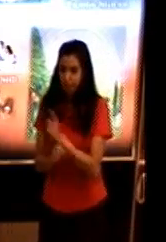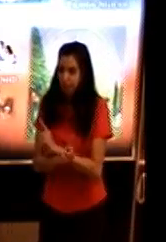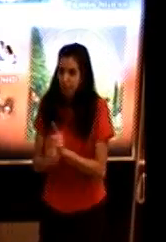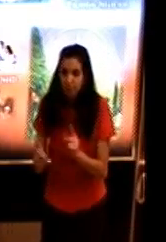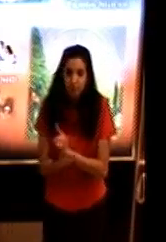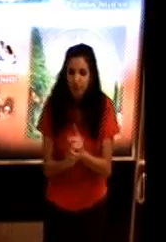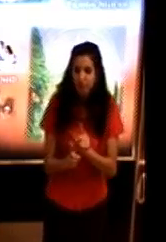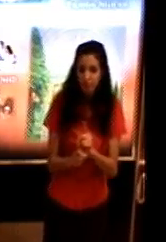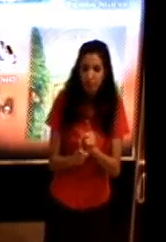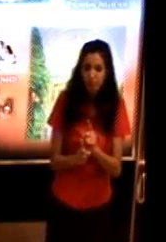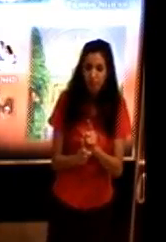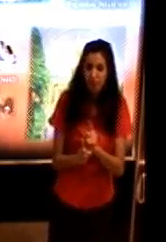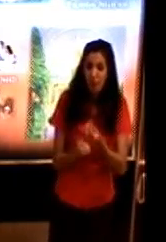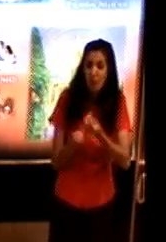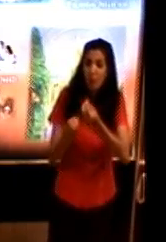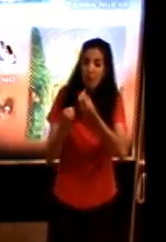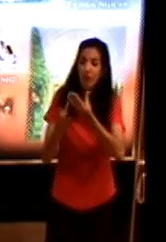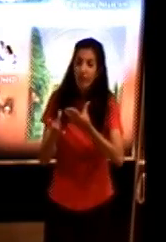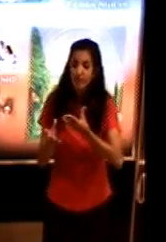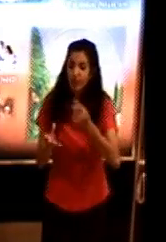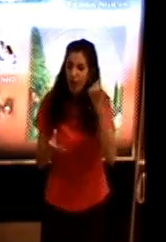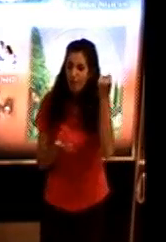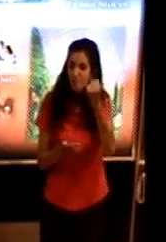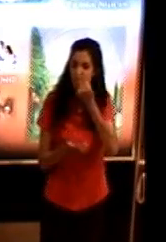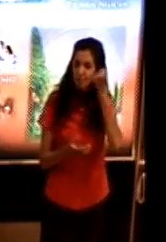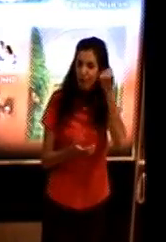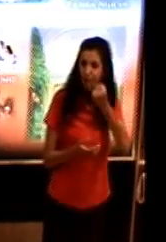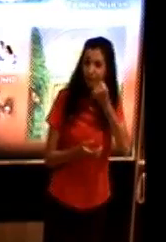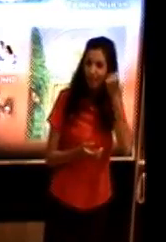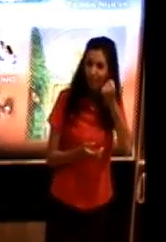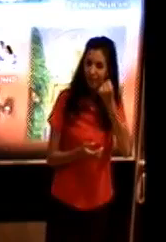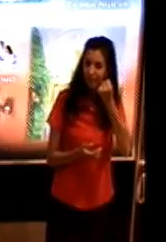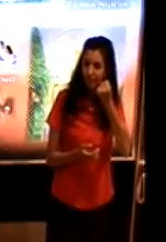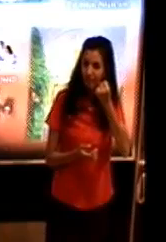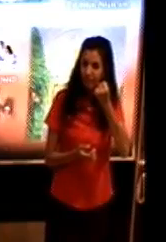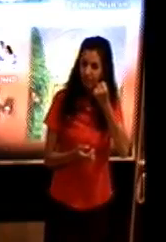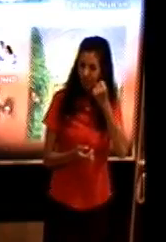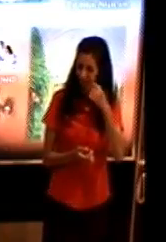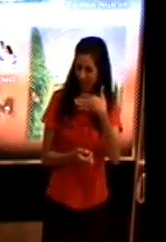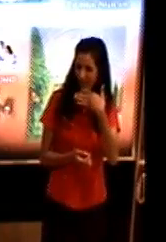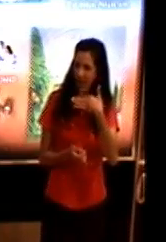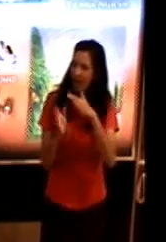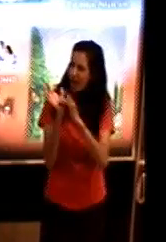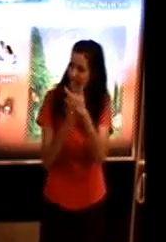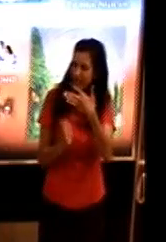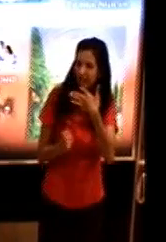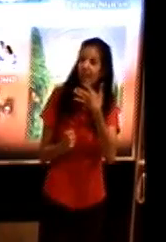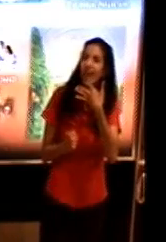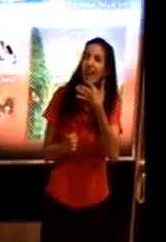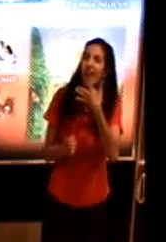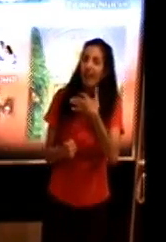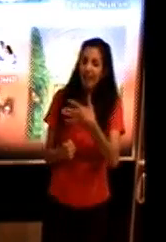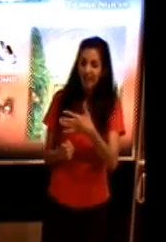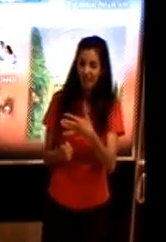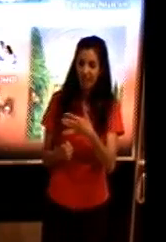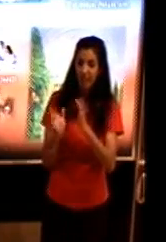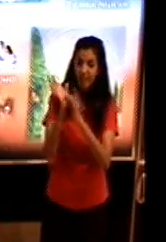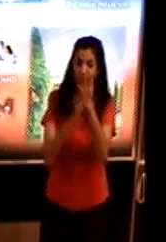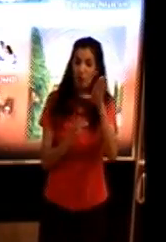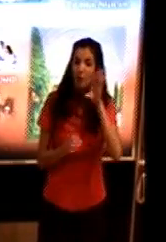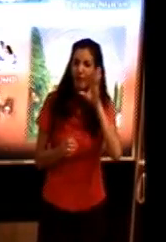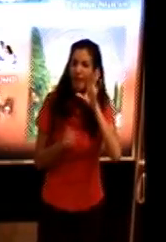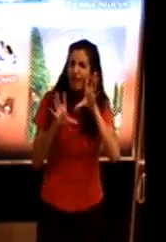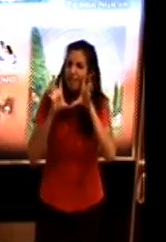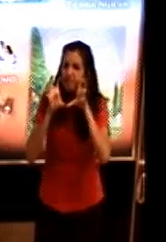Por lo tanto, hermanos, pongámonos de parte de Cristo en el conflicto entre el bien y el mal. Cristo odia el pecado,